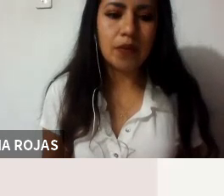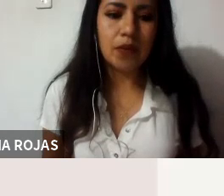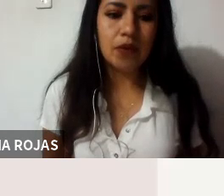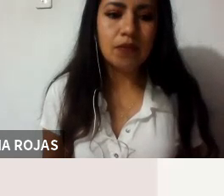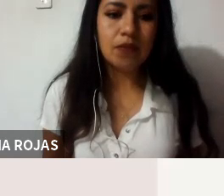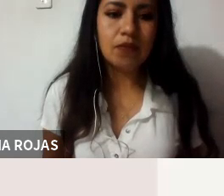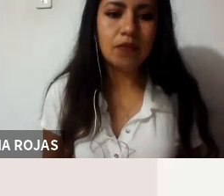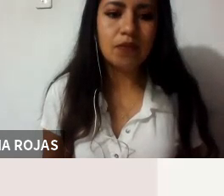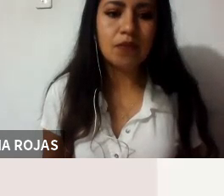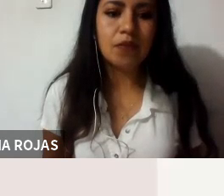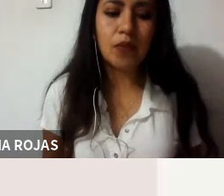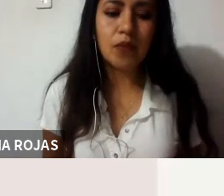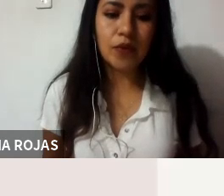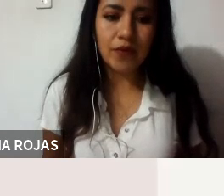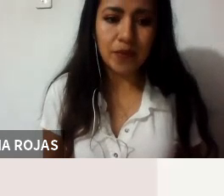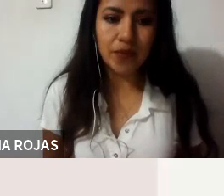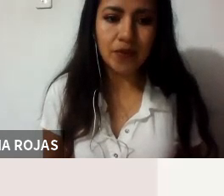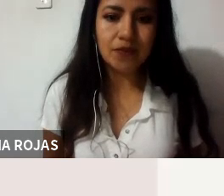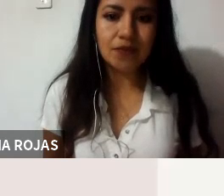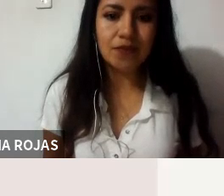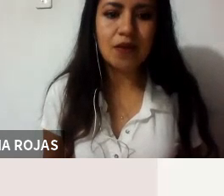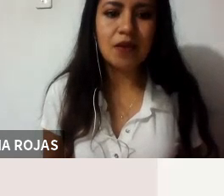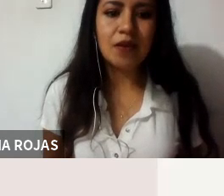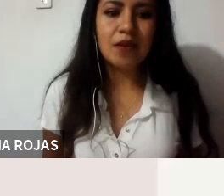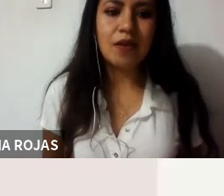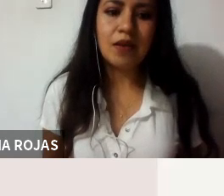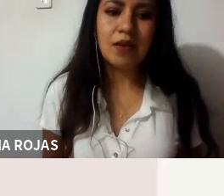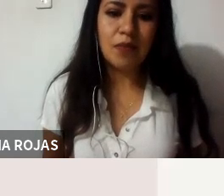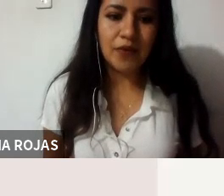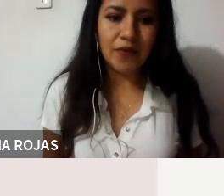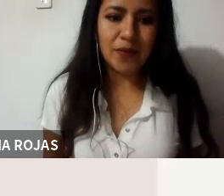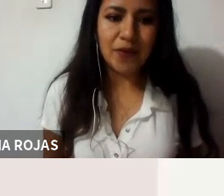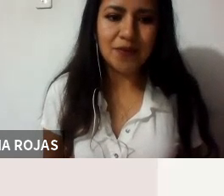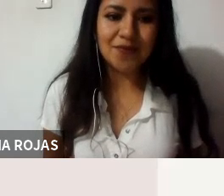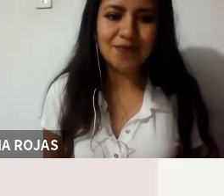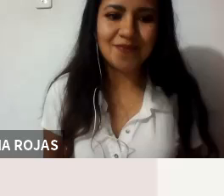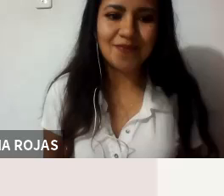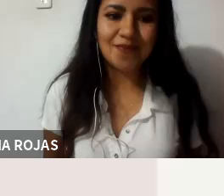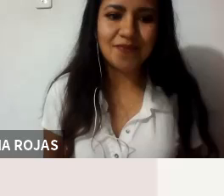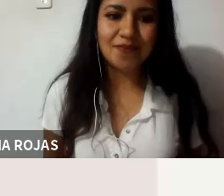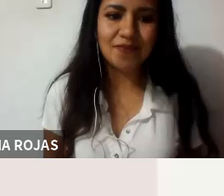Por favor, por favor y por favor.